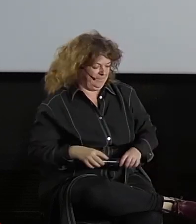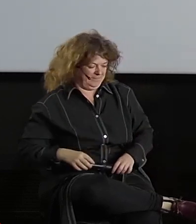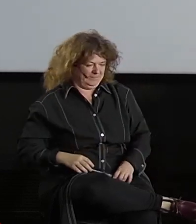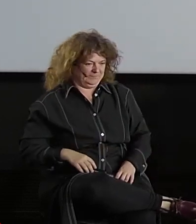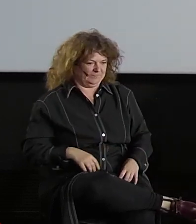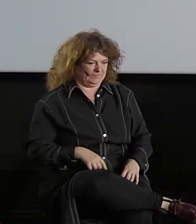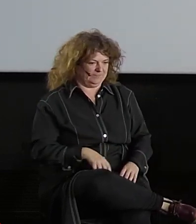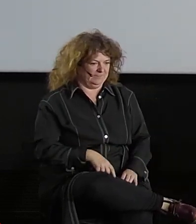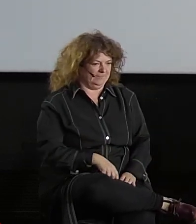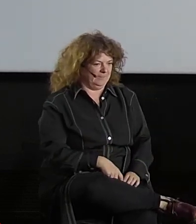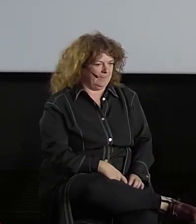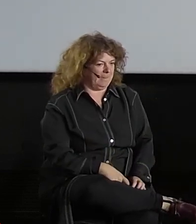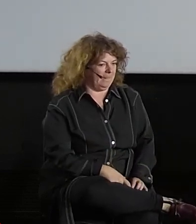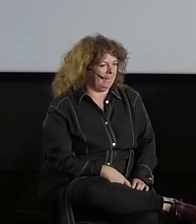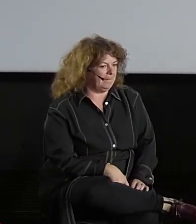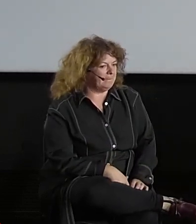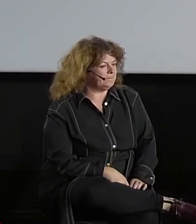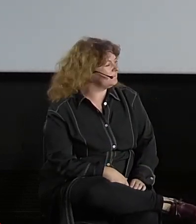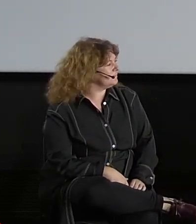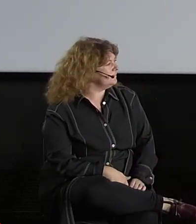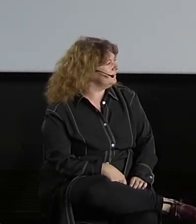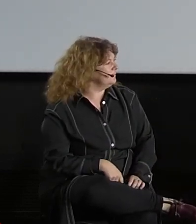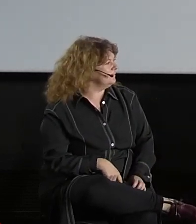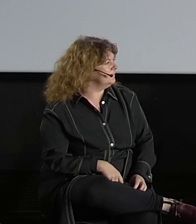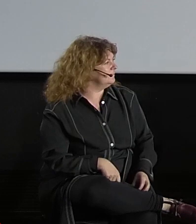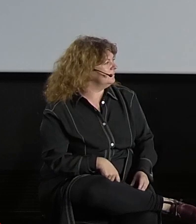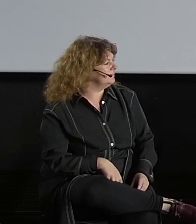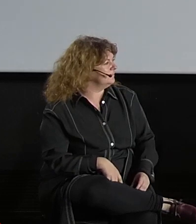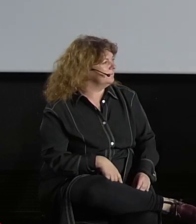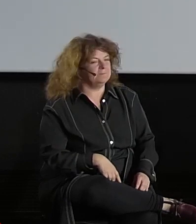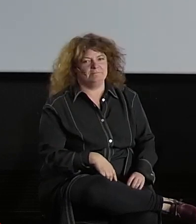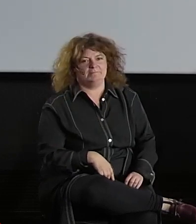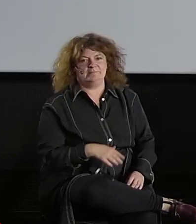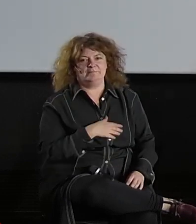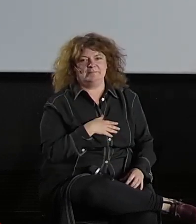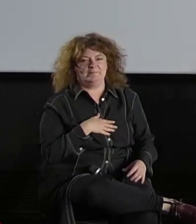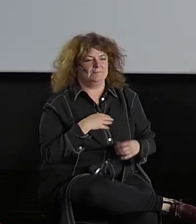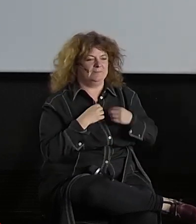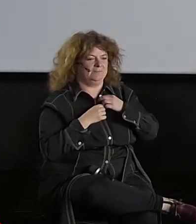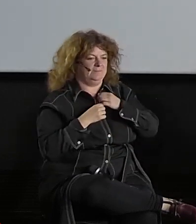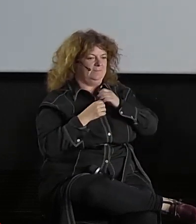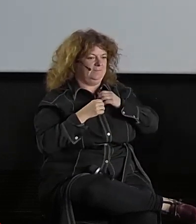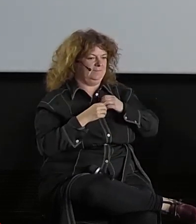desde el 2007 en teoría está está la lengua de signos es una lengua oficial del Estado